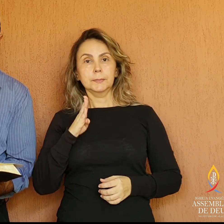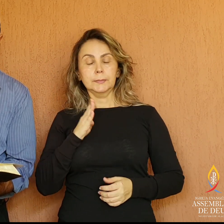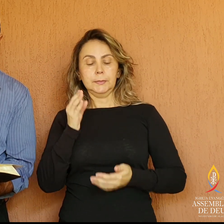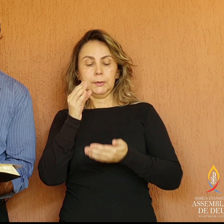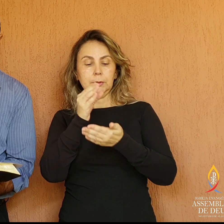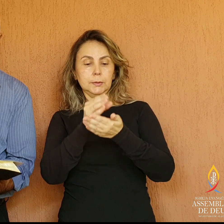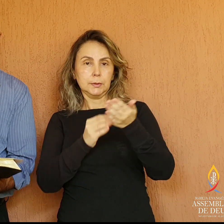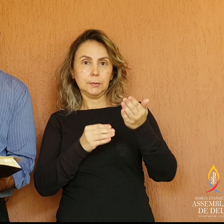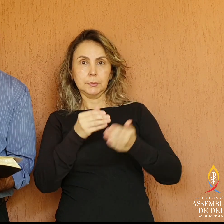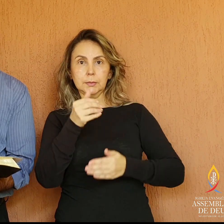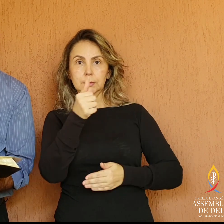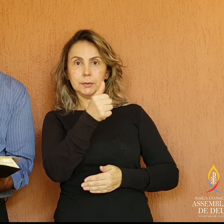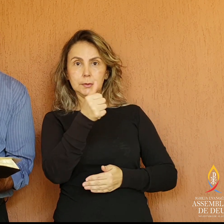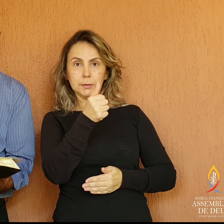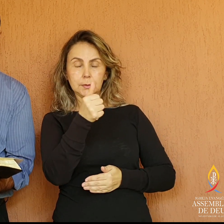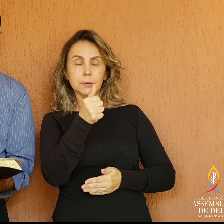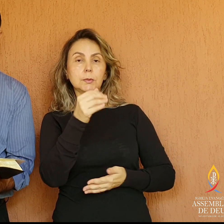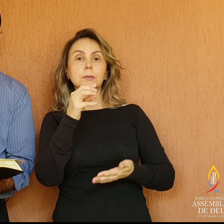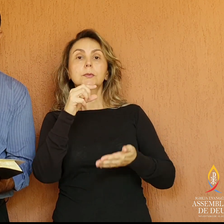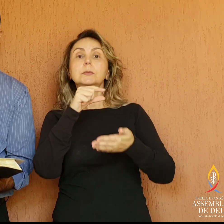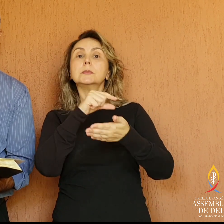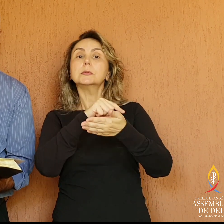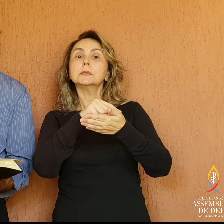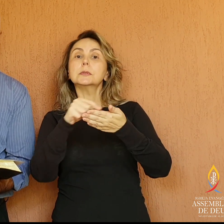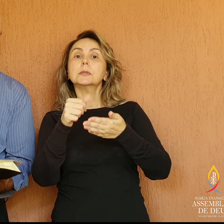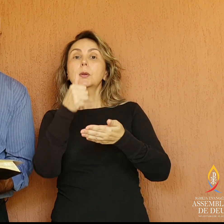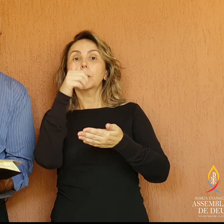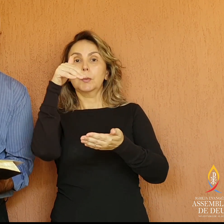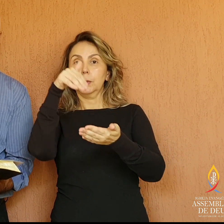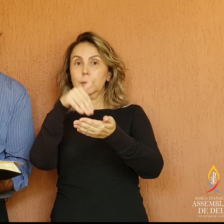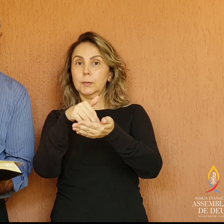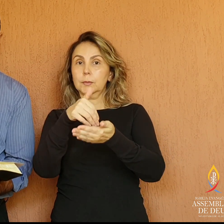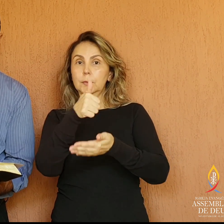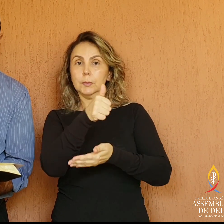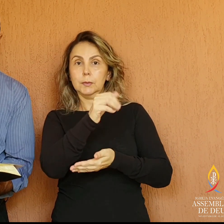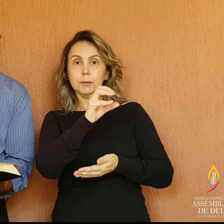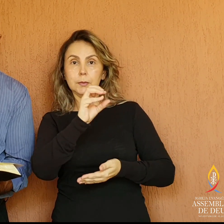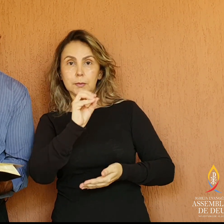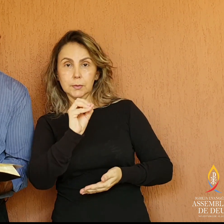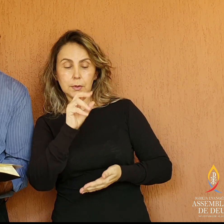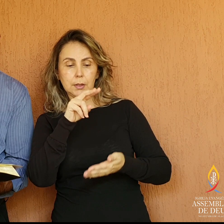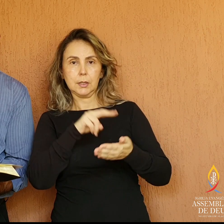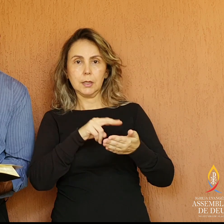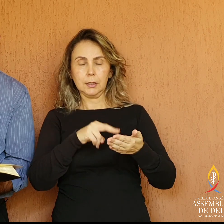capítulo 11, versículos de 1 a 10. Nós vamos ler.